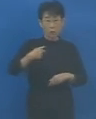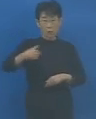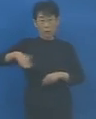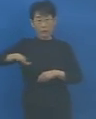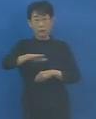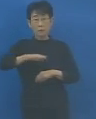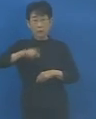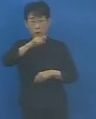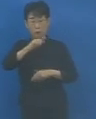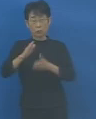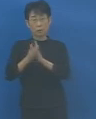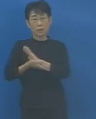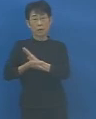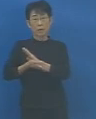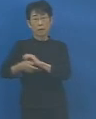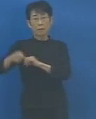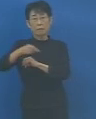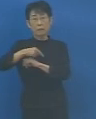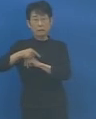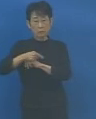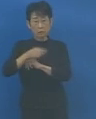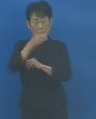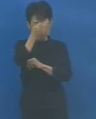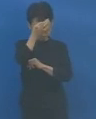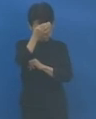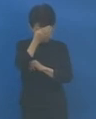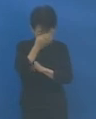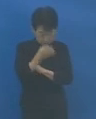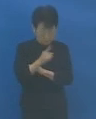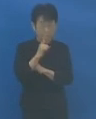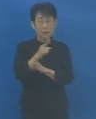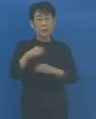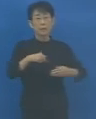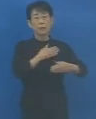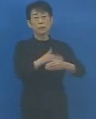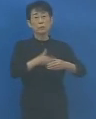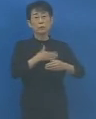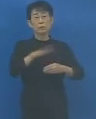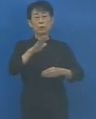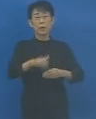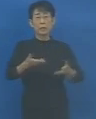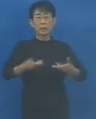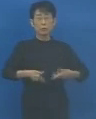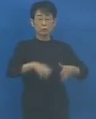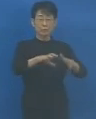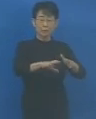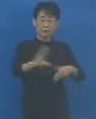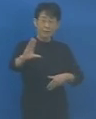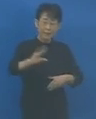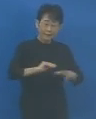いわば償いのことも当然あって、ふるさとに帰ってきて